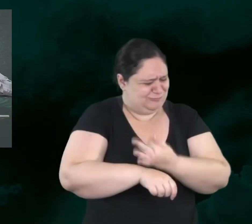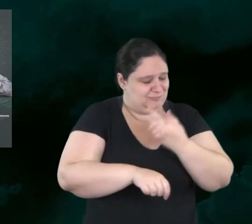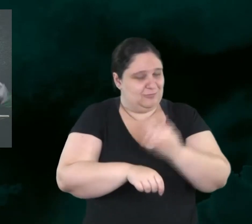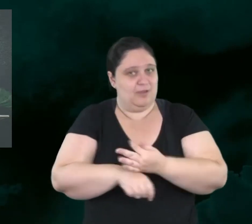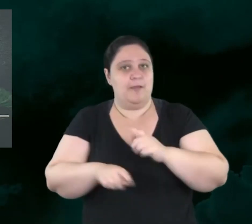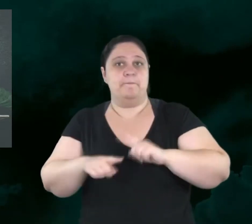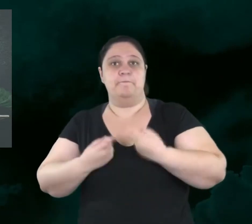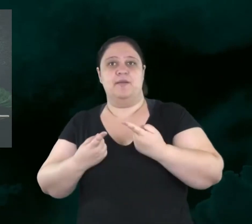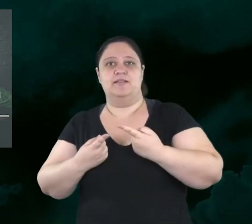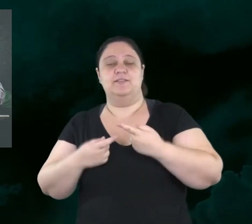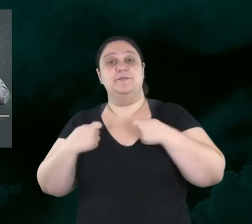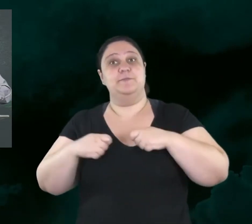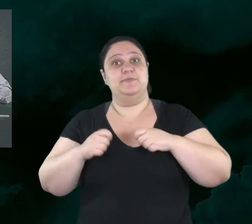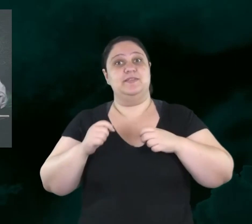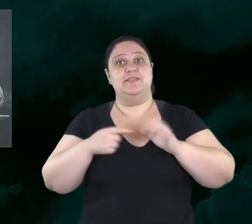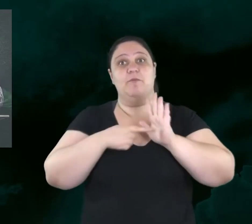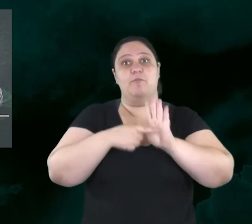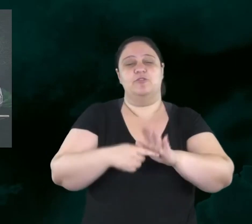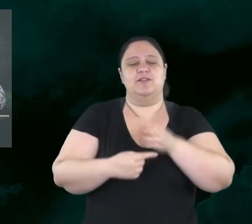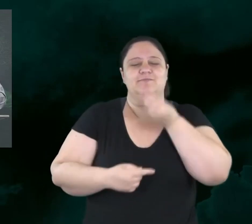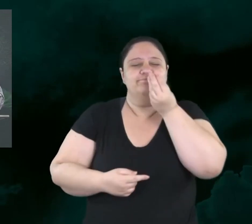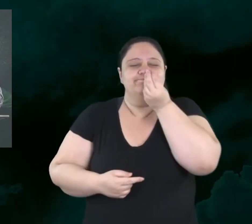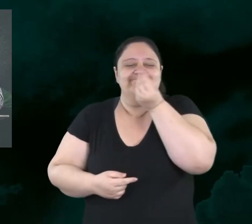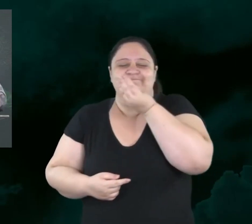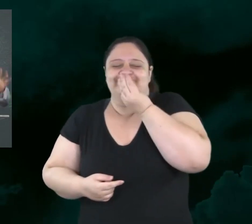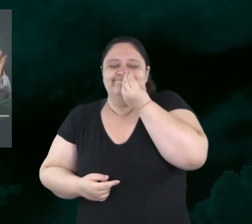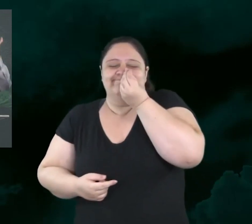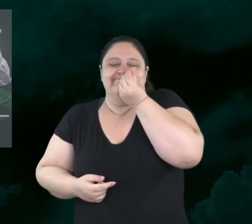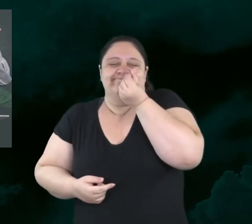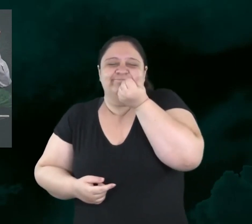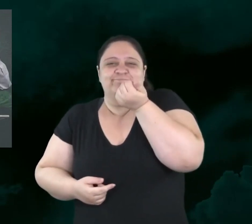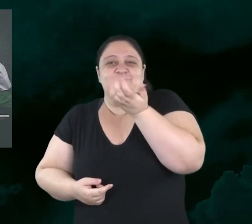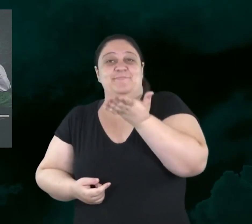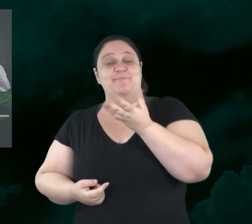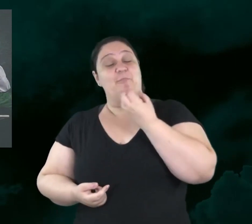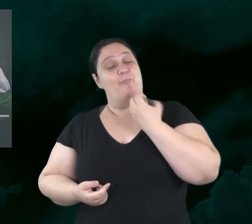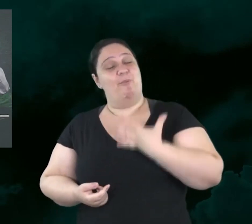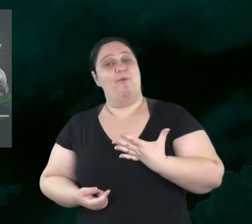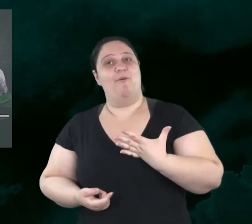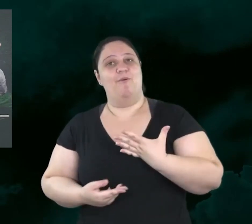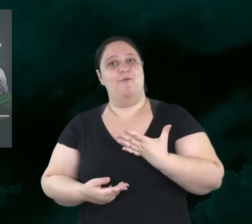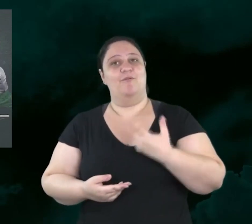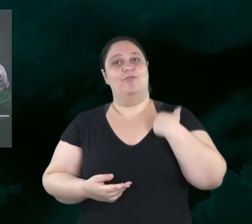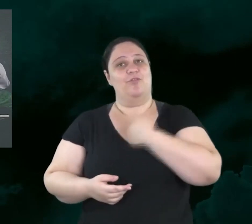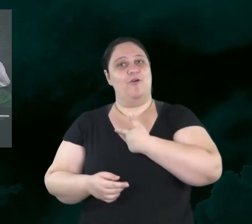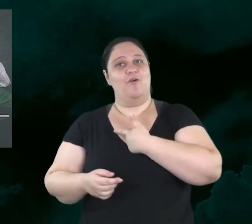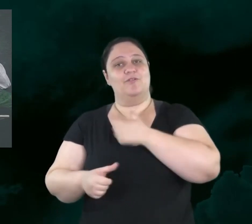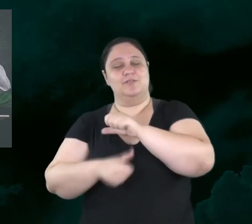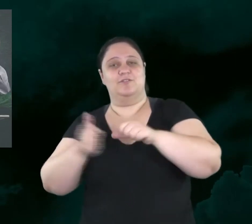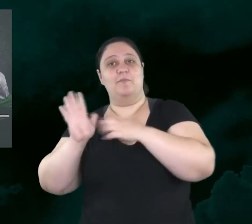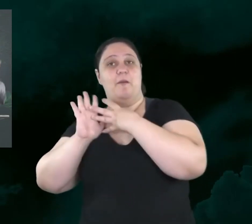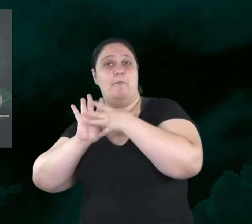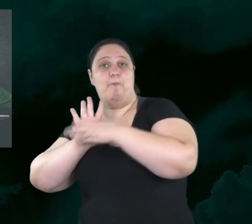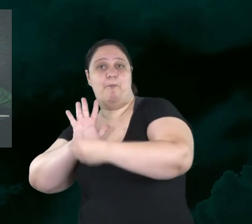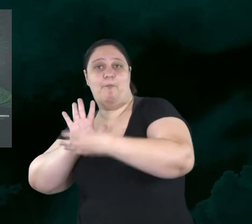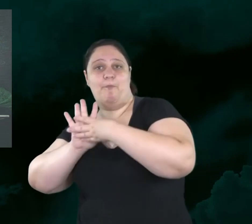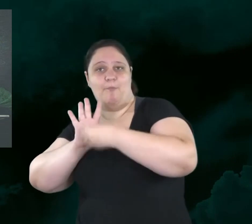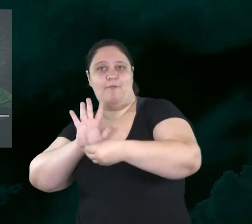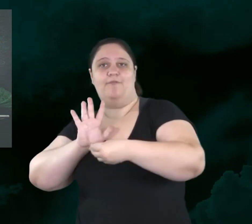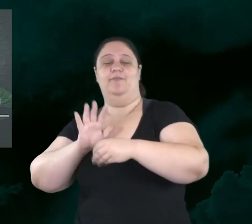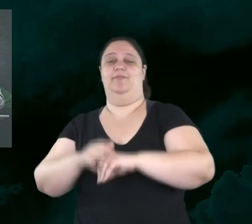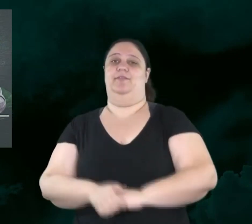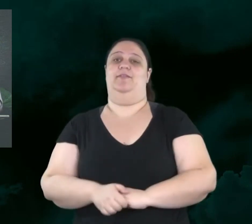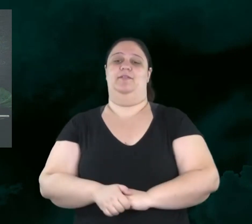mais perfume que se exala para as pessoas e nos tornar como modelos, nos tornar como referência.